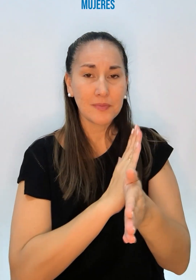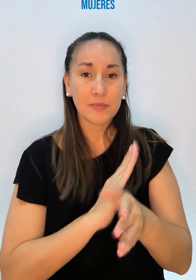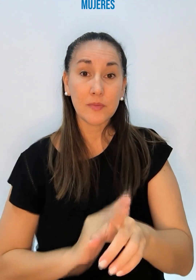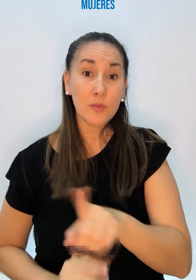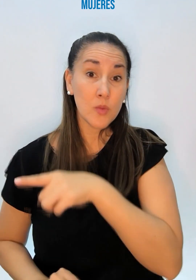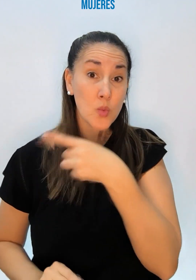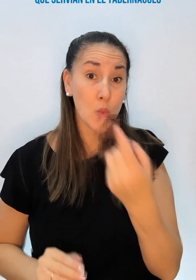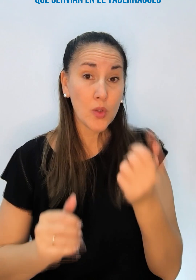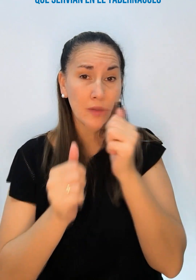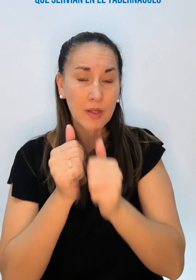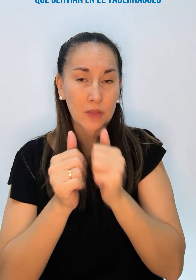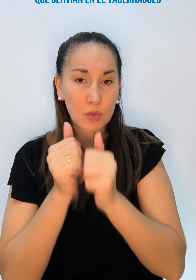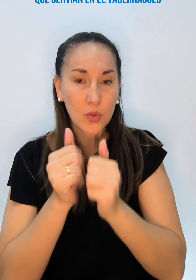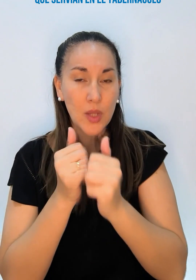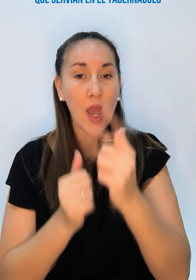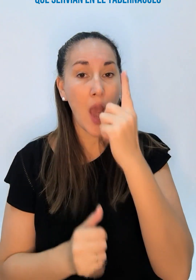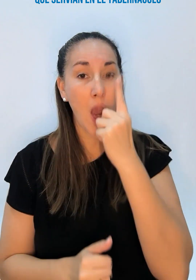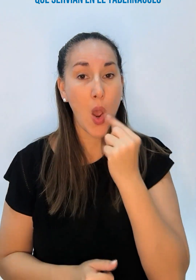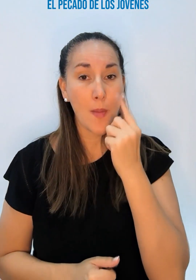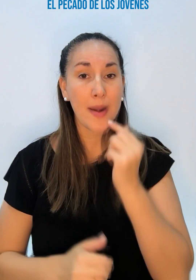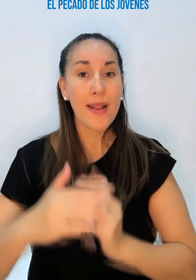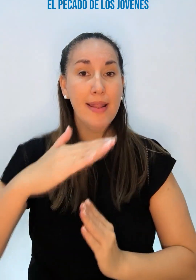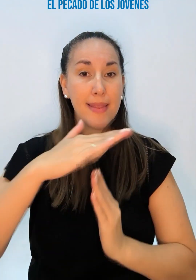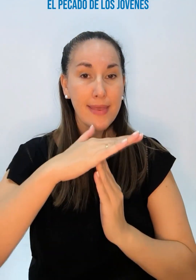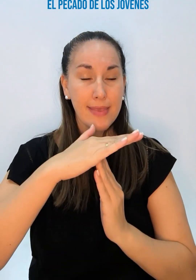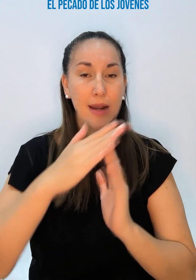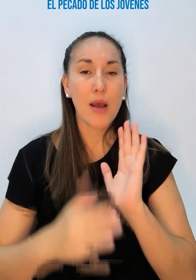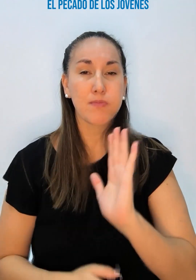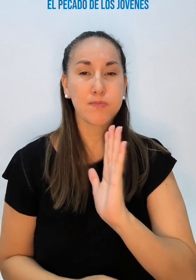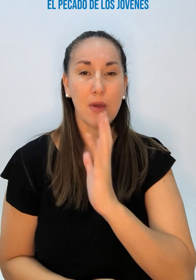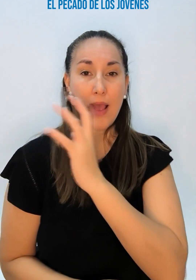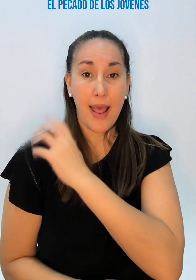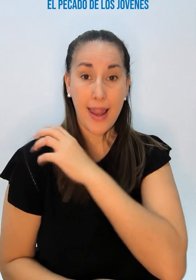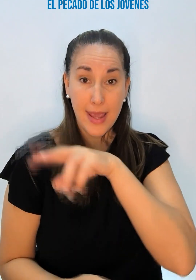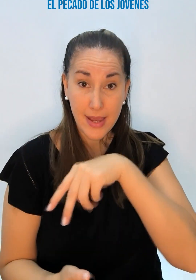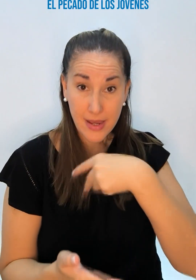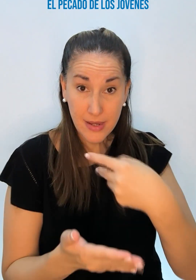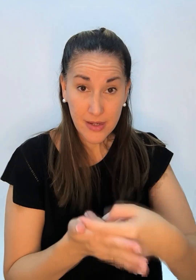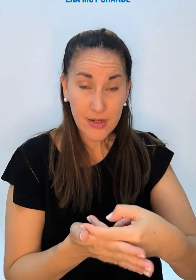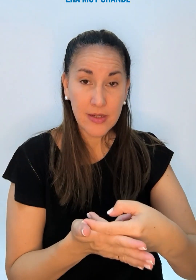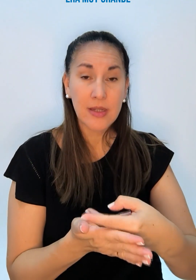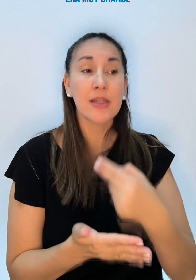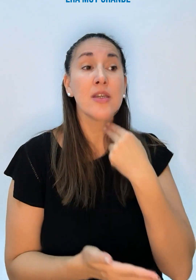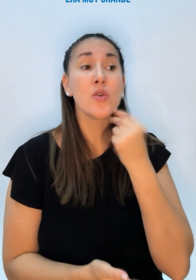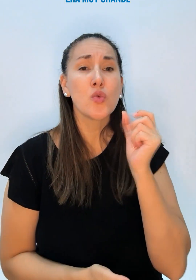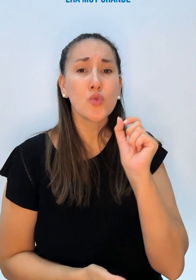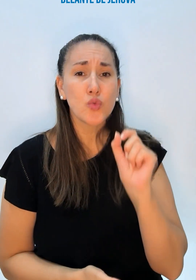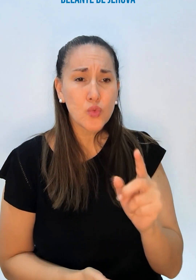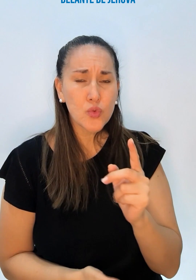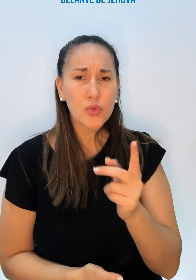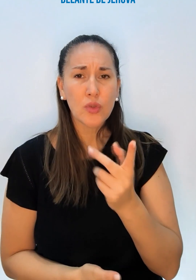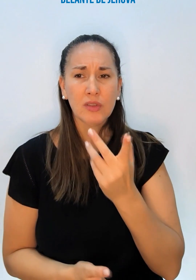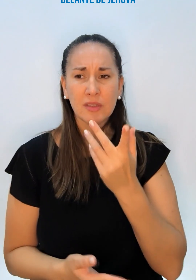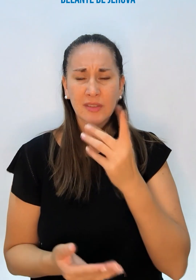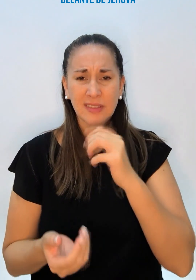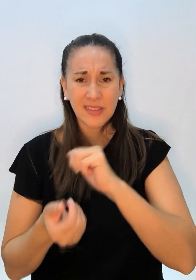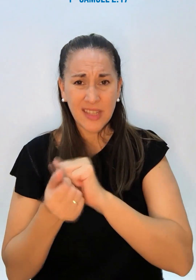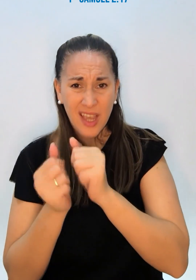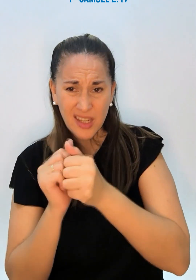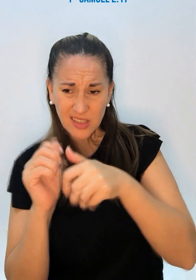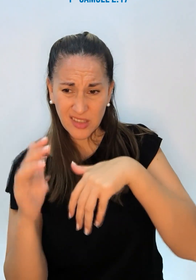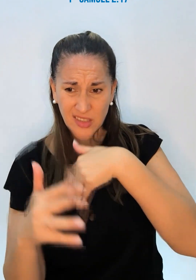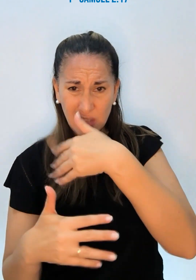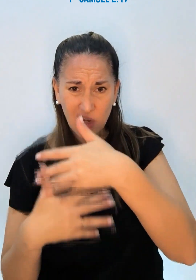quienes se acostaban con las mujeres que servían en el tabernáculo? La Biblia afirma que el pecado de los jóvenes era muy grande delante de